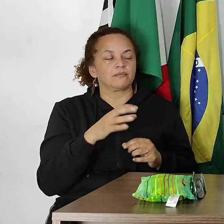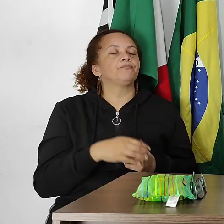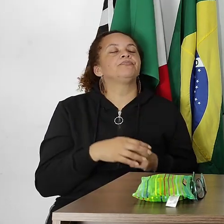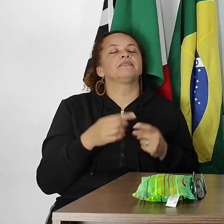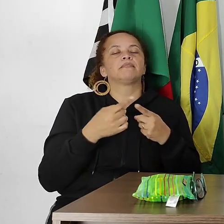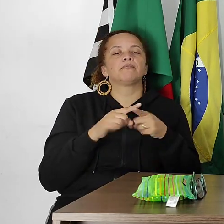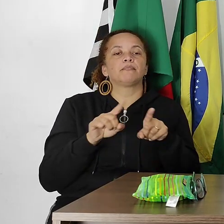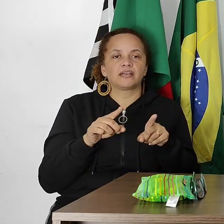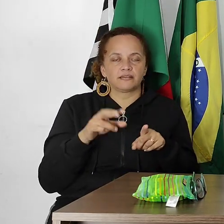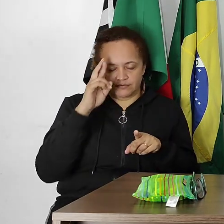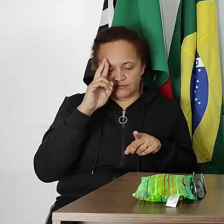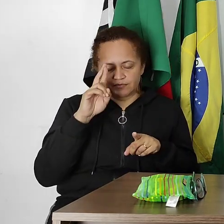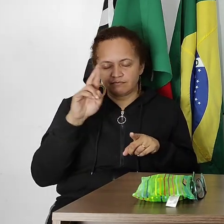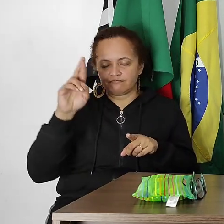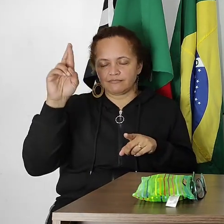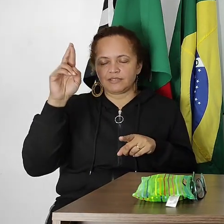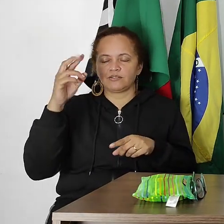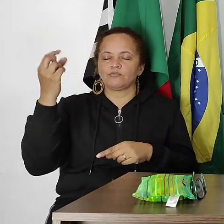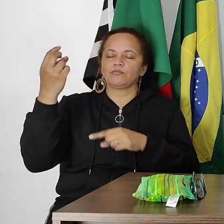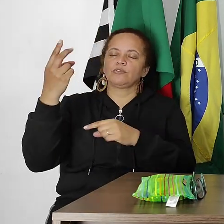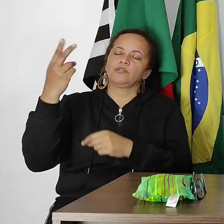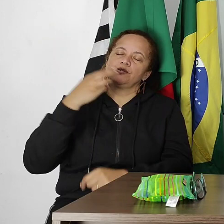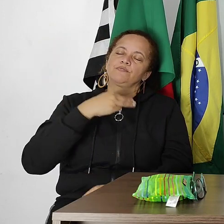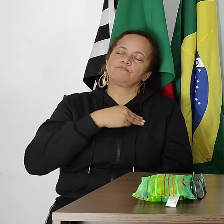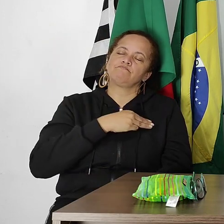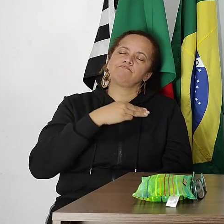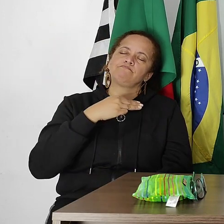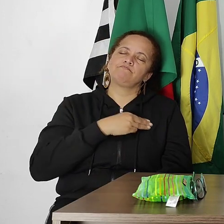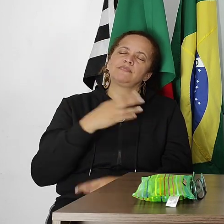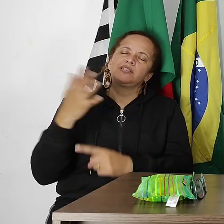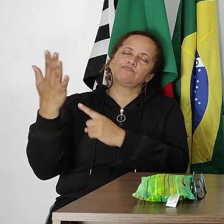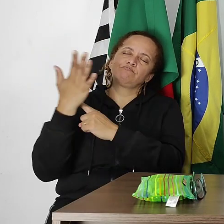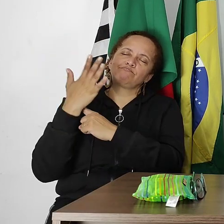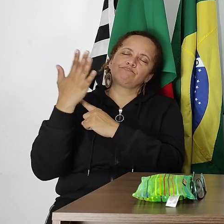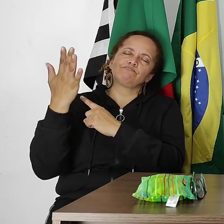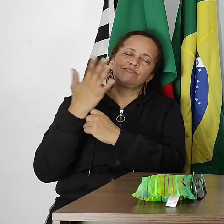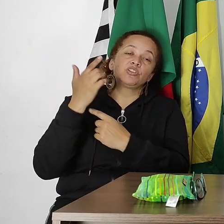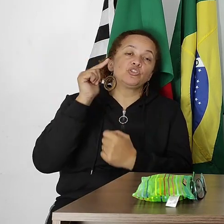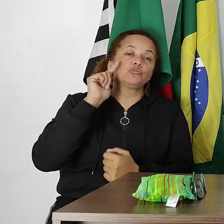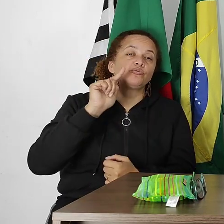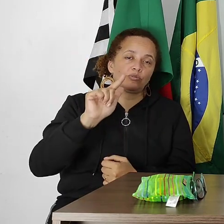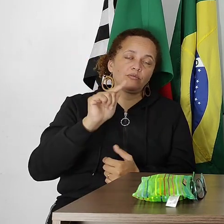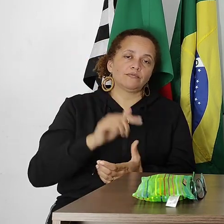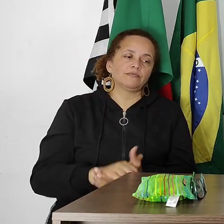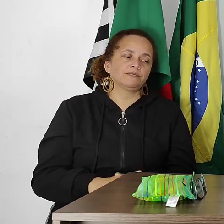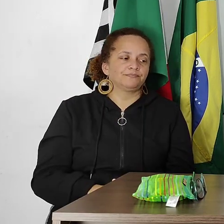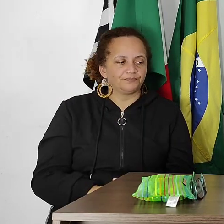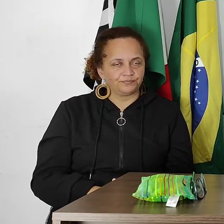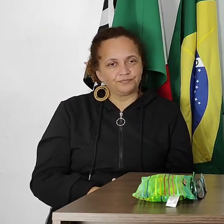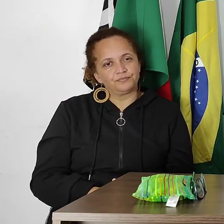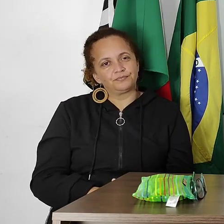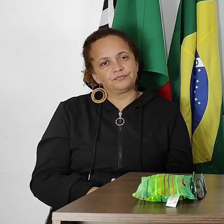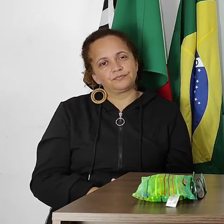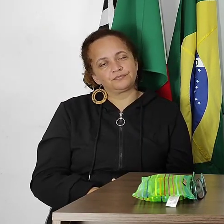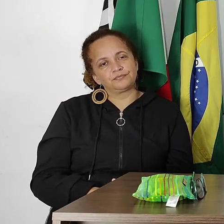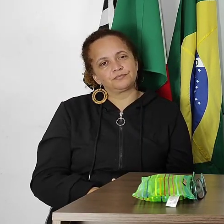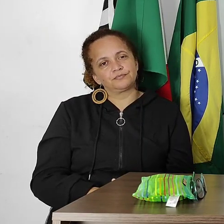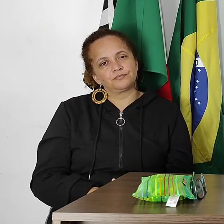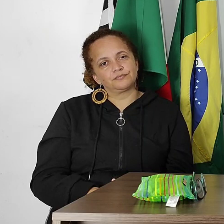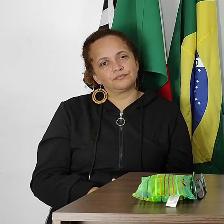misericórdias do Senhor me ajudou mais uma vez, né? Porque nisso,